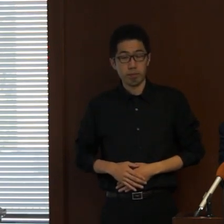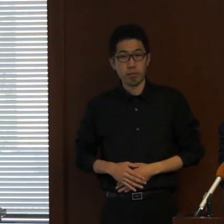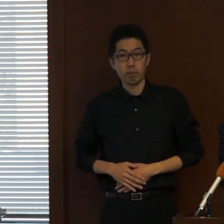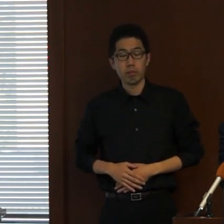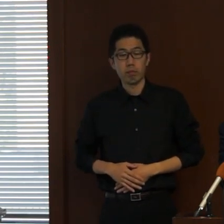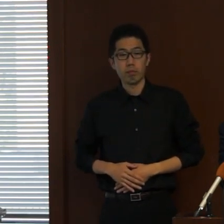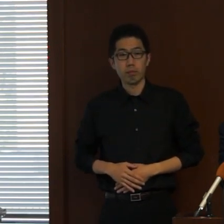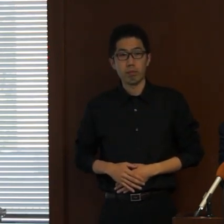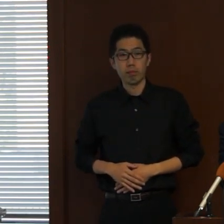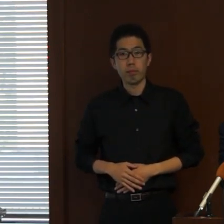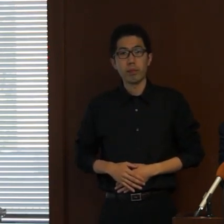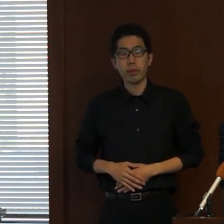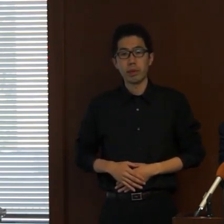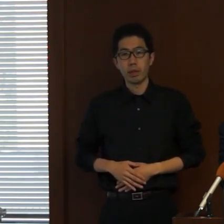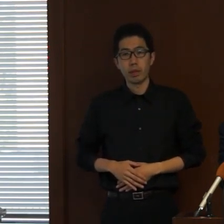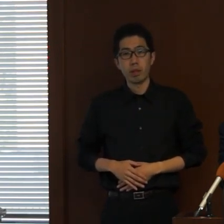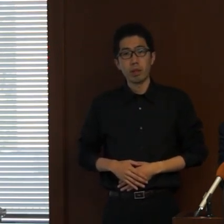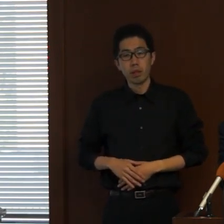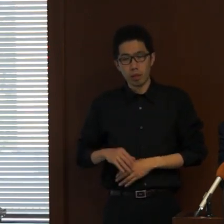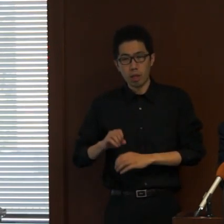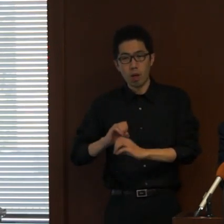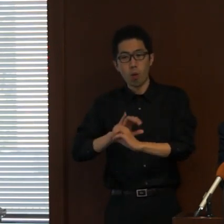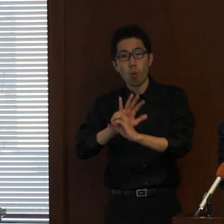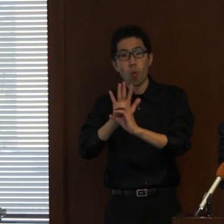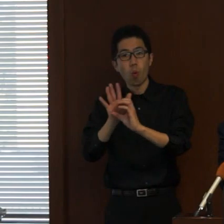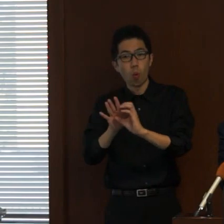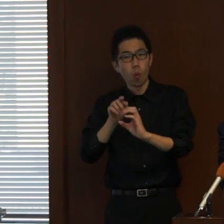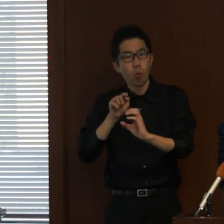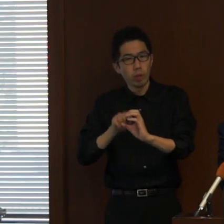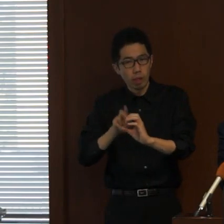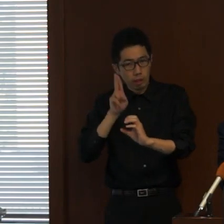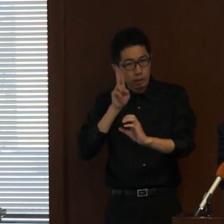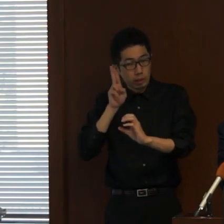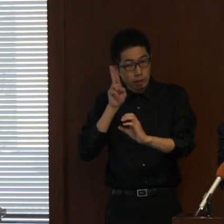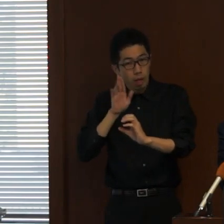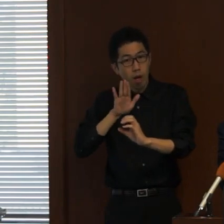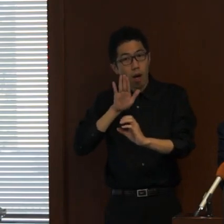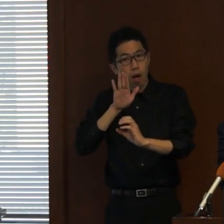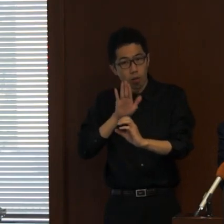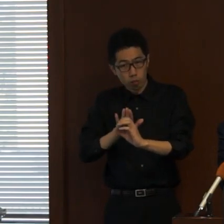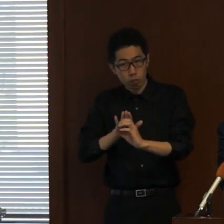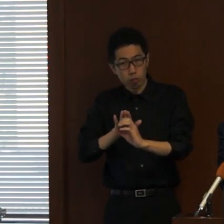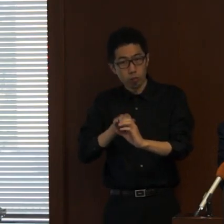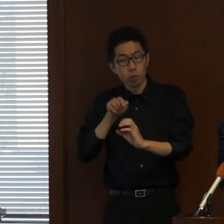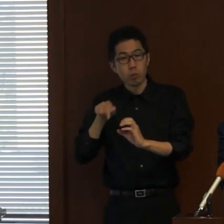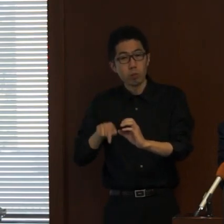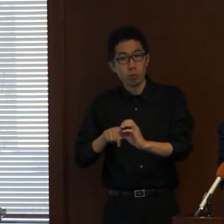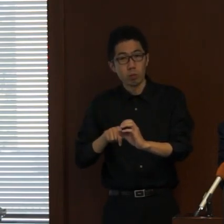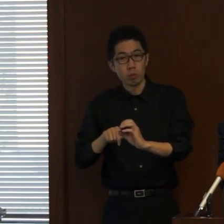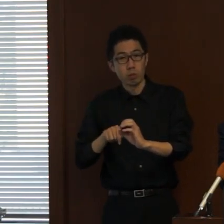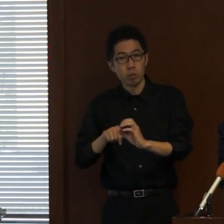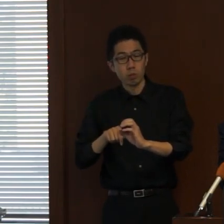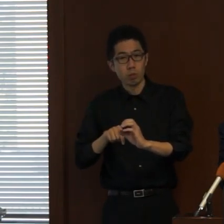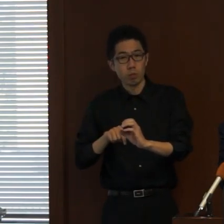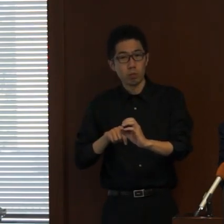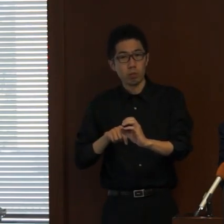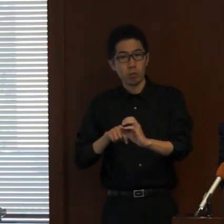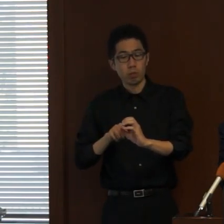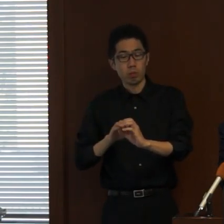コロナというもののリスクというものに向き合わなければいけない、そしてそれに対する、